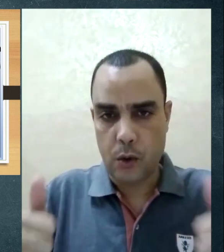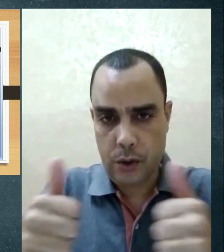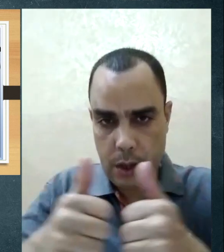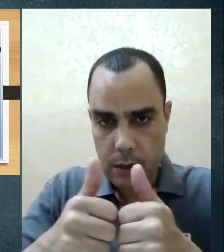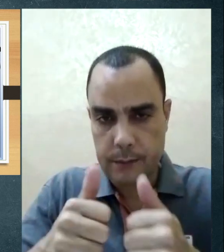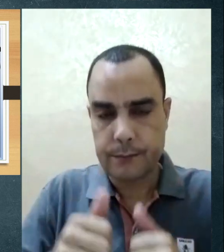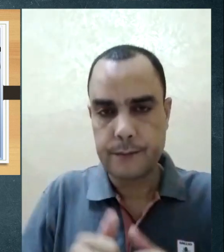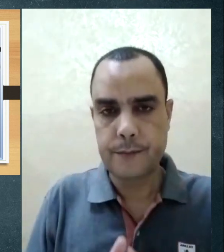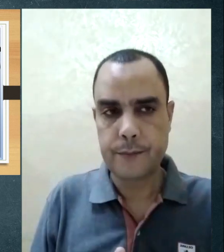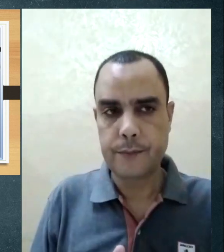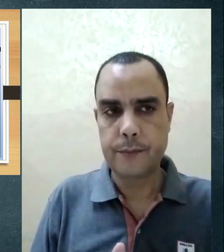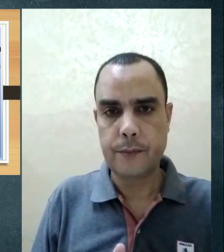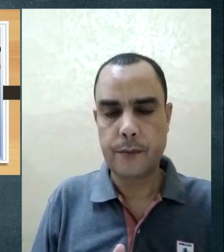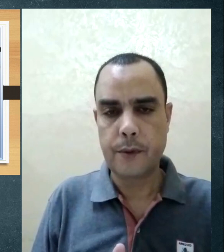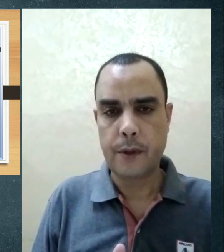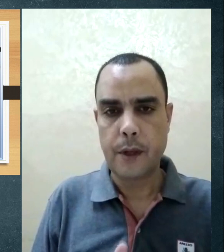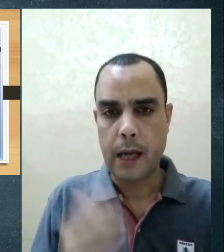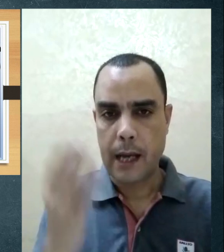الأسرة،